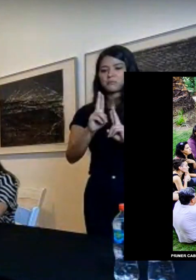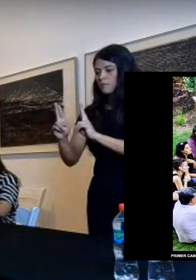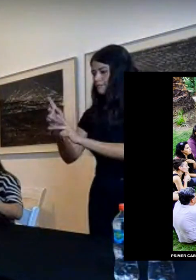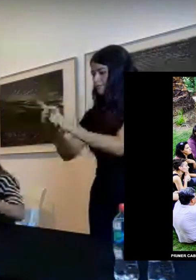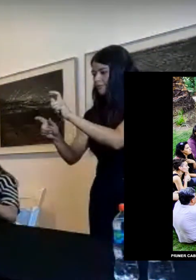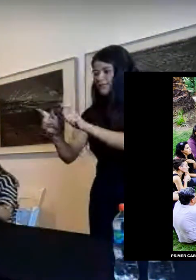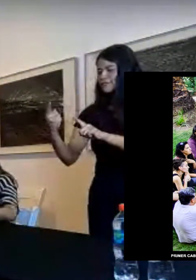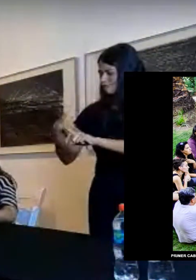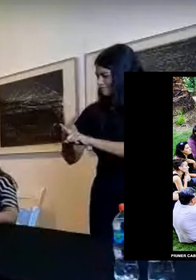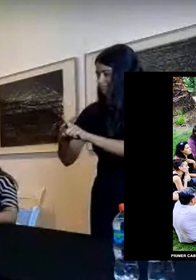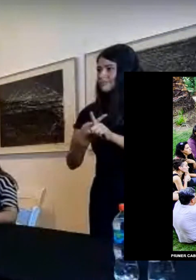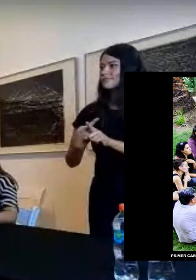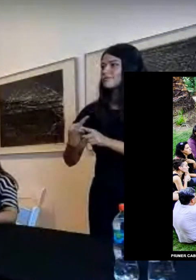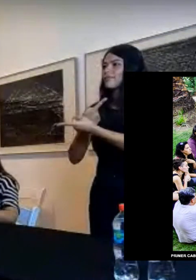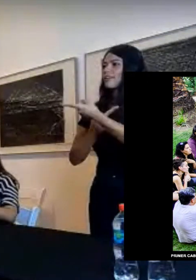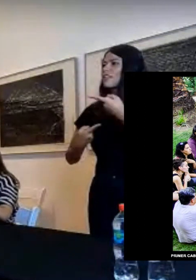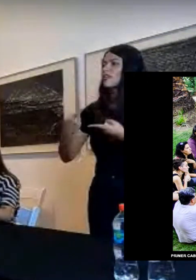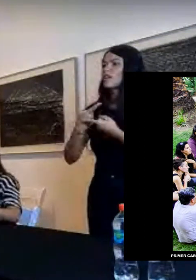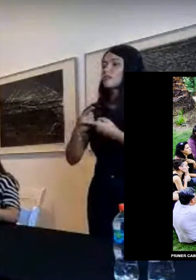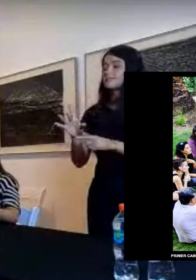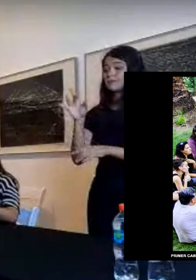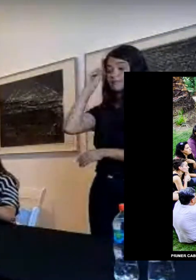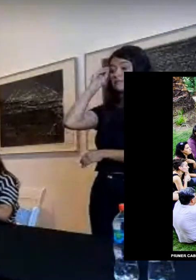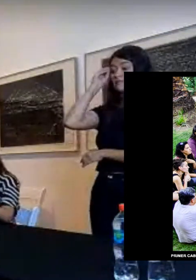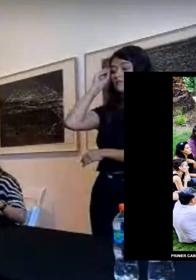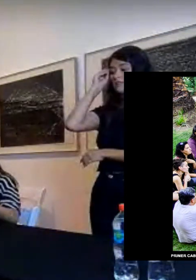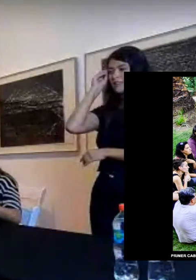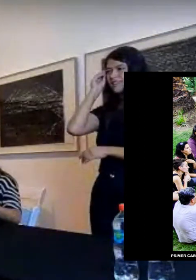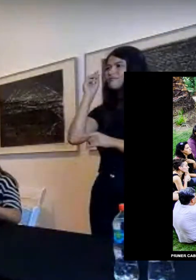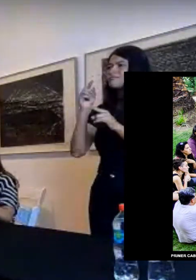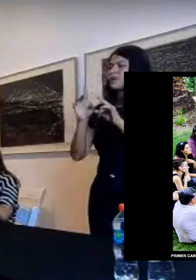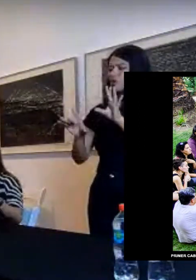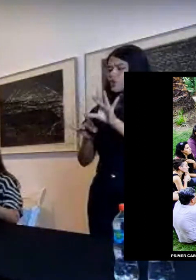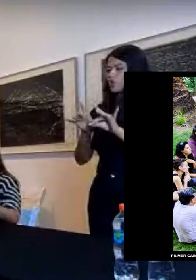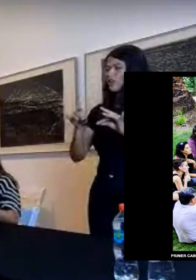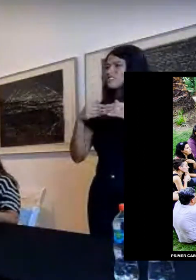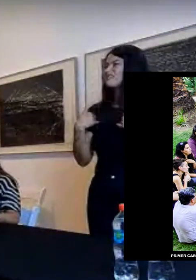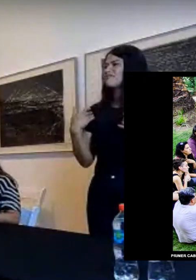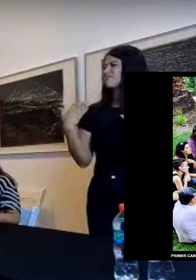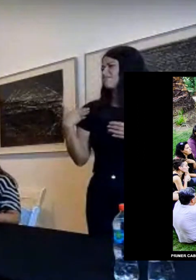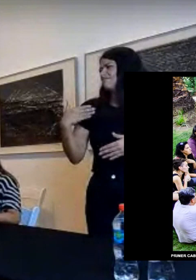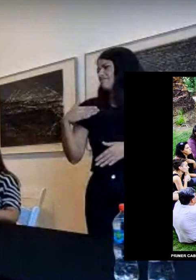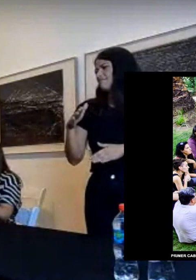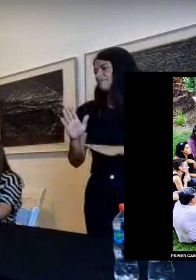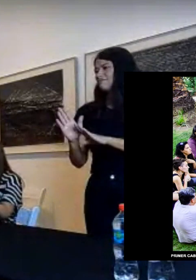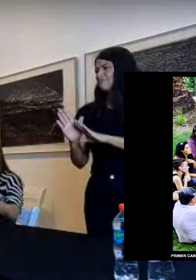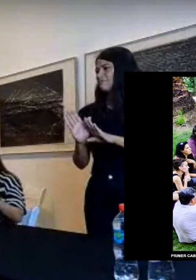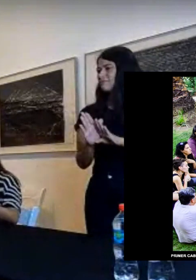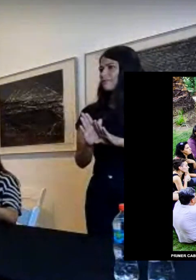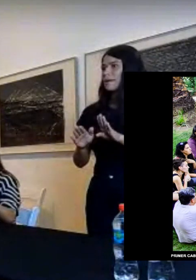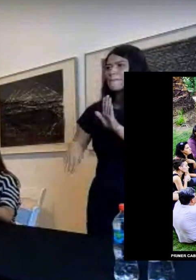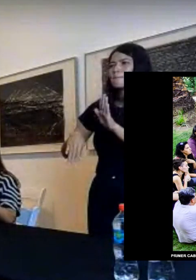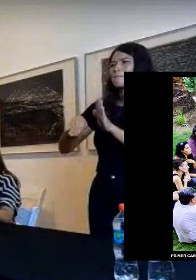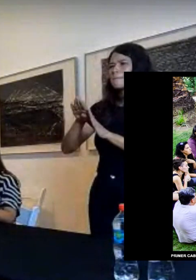personas, a conversar, a dialogar, nos fuimos dando cuenta que la colección en ese minuto era lo menos importante y que en realidad